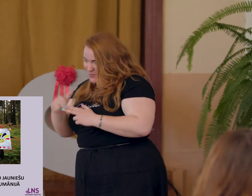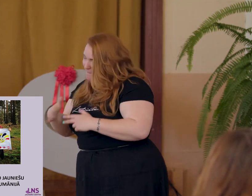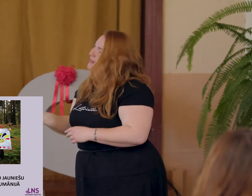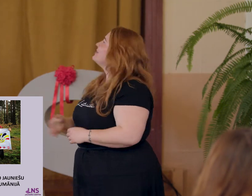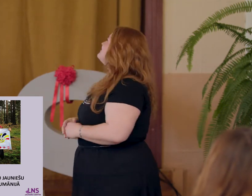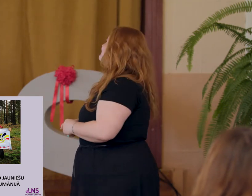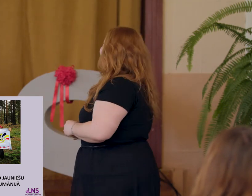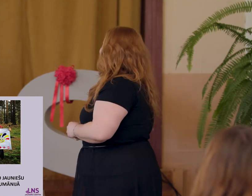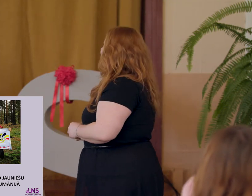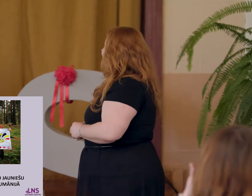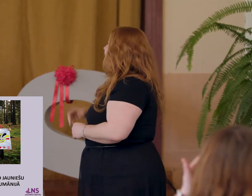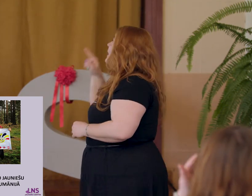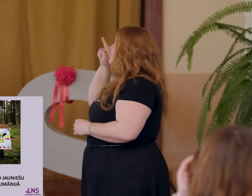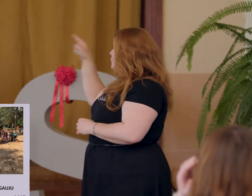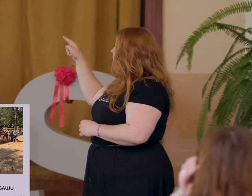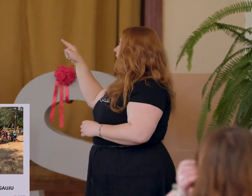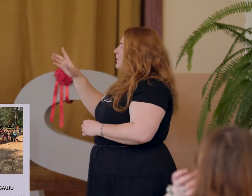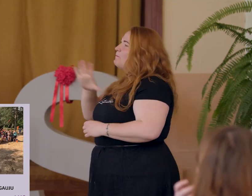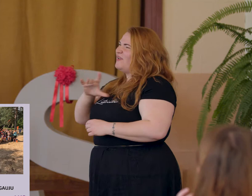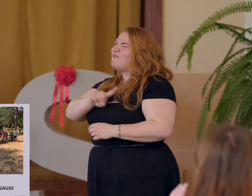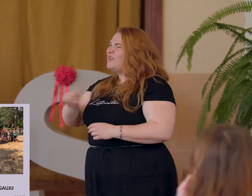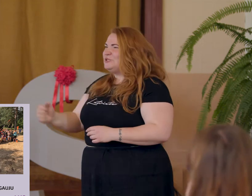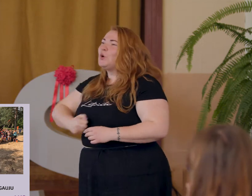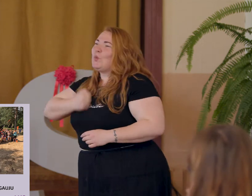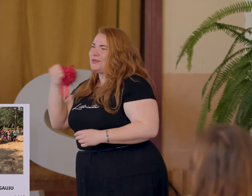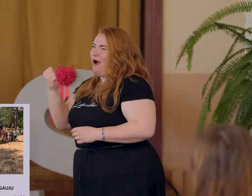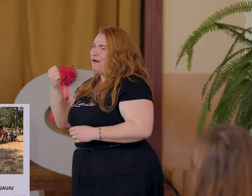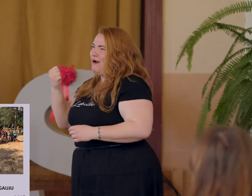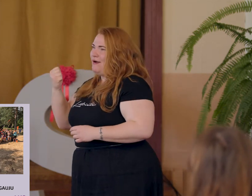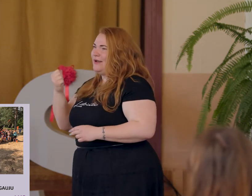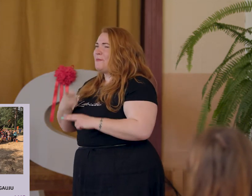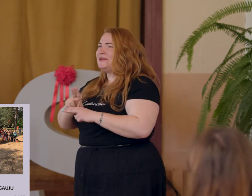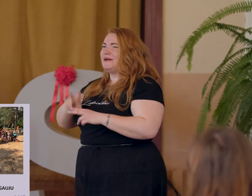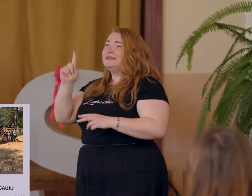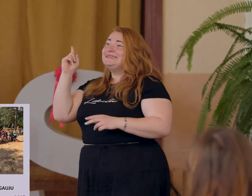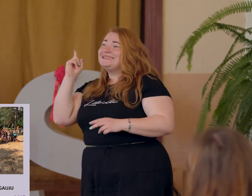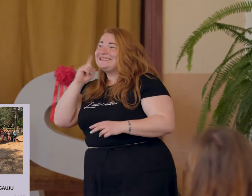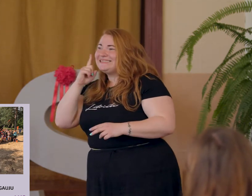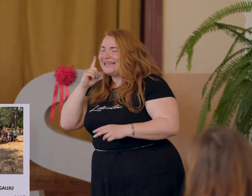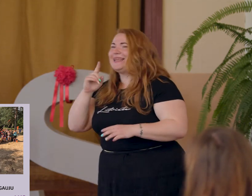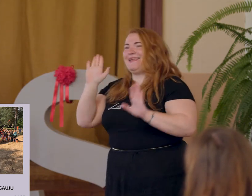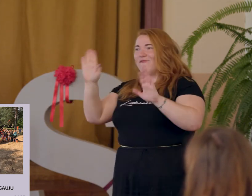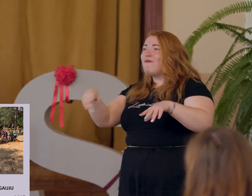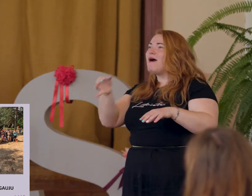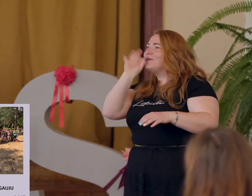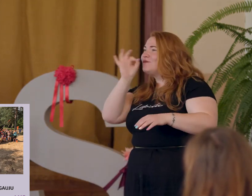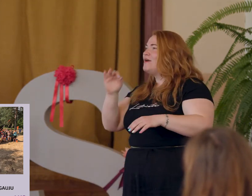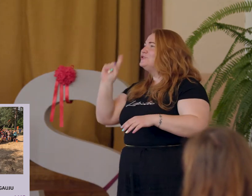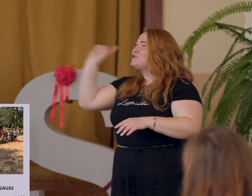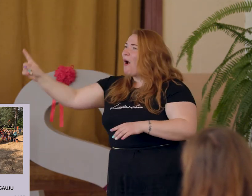no 18 līdz 20. Un pirmo reizi, jā, visgrūtākais, tas bija tas dzirdīgajiem. Viņi